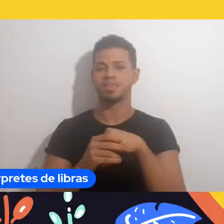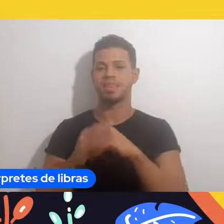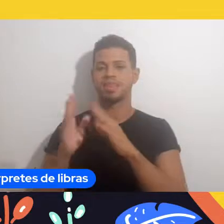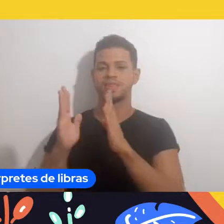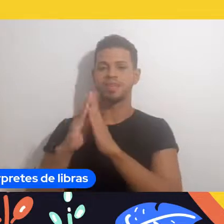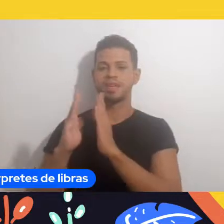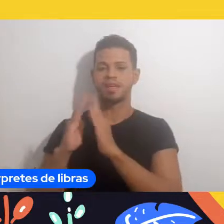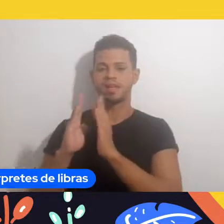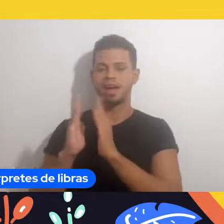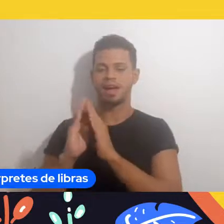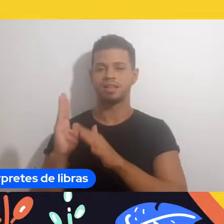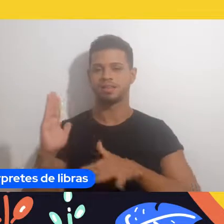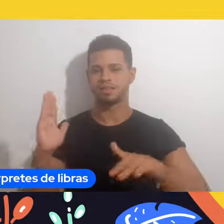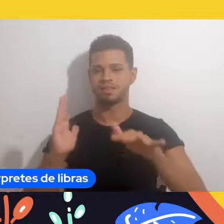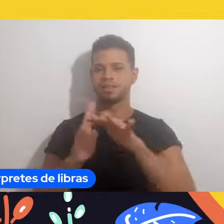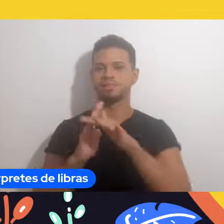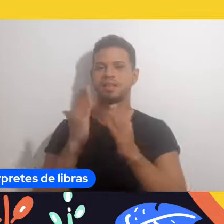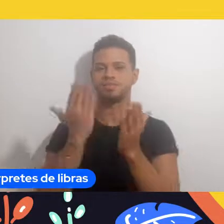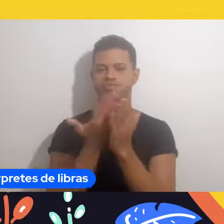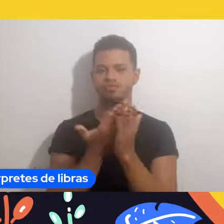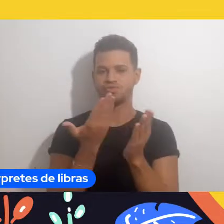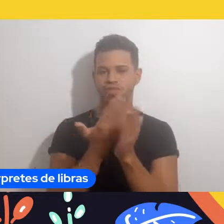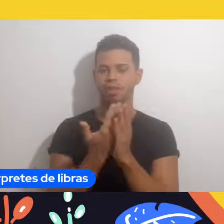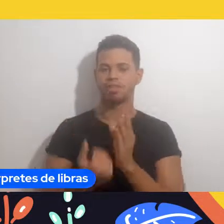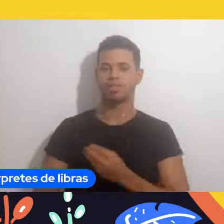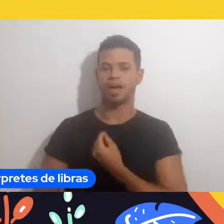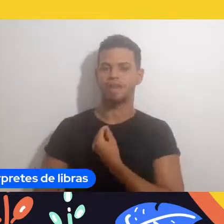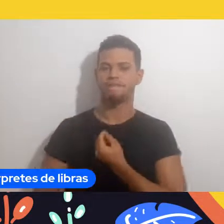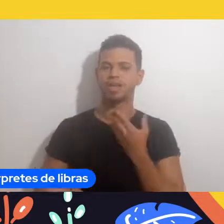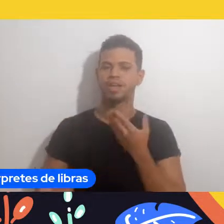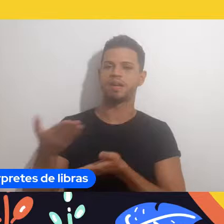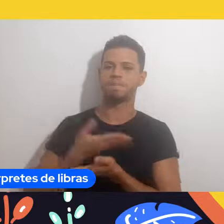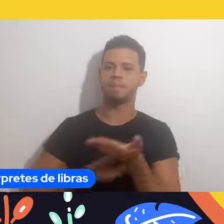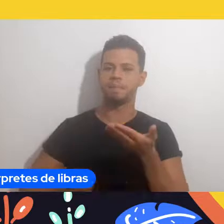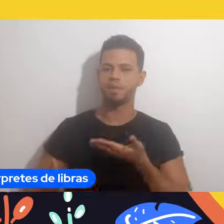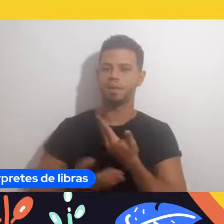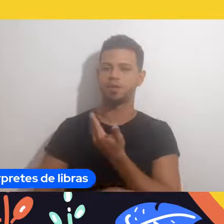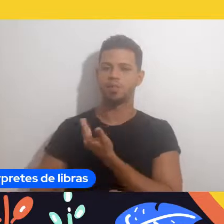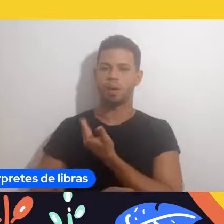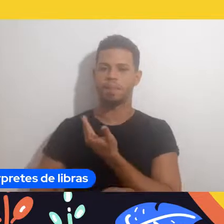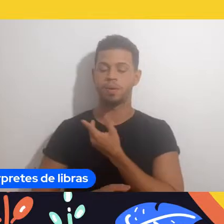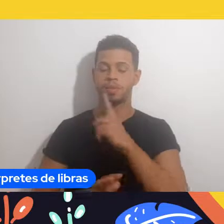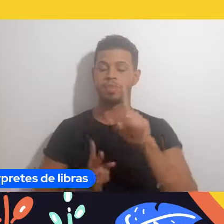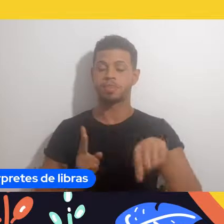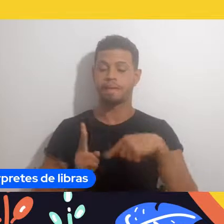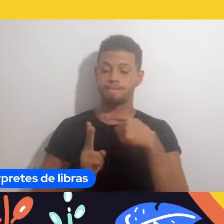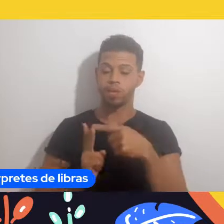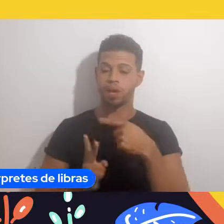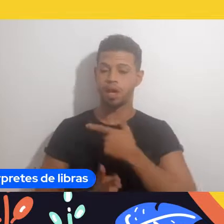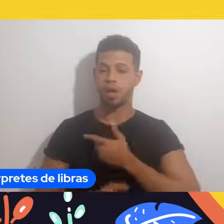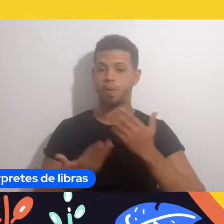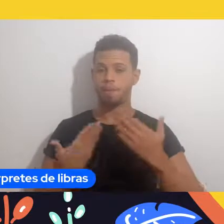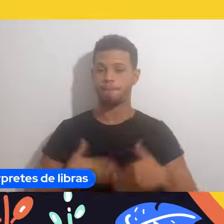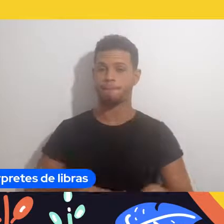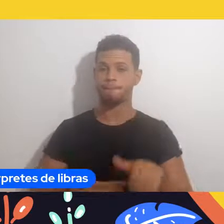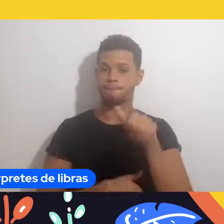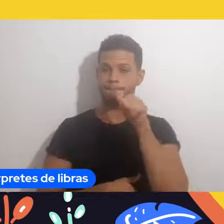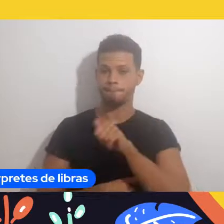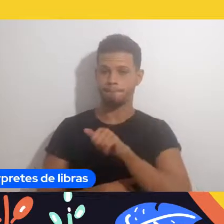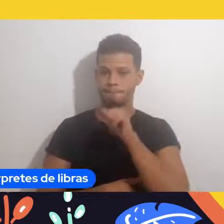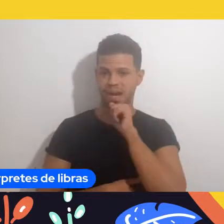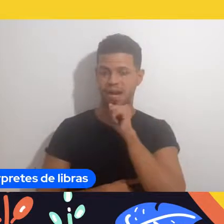âmbito escolar e na convivência com os amigos. Então, depois que eu me tornei mãe, isso, além